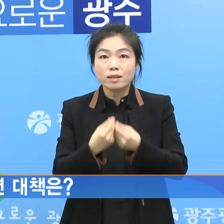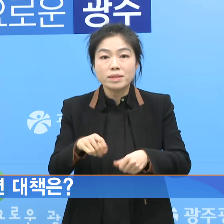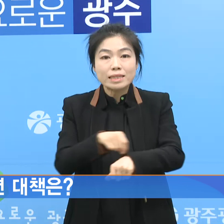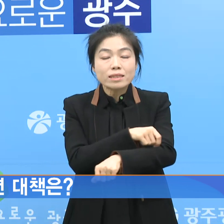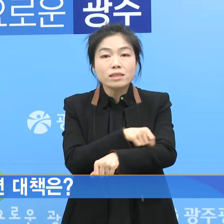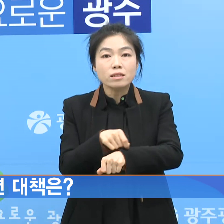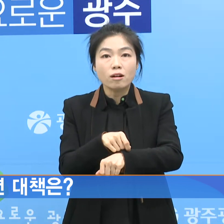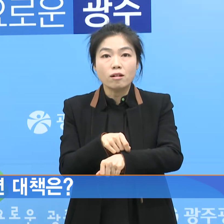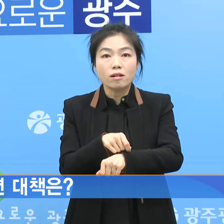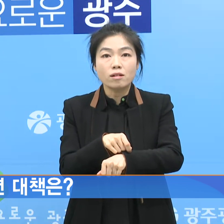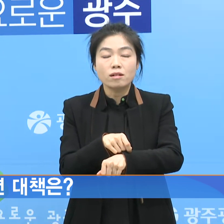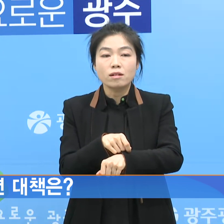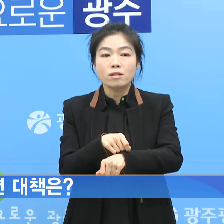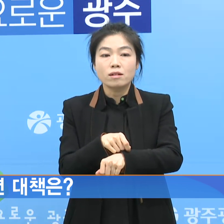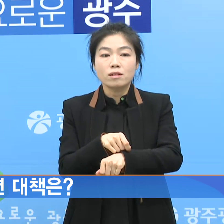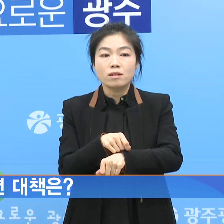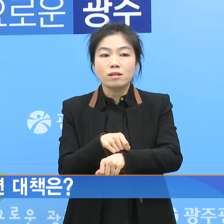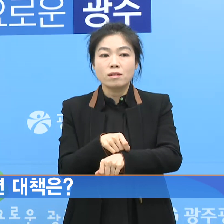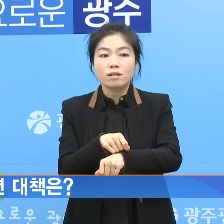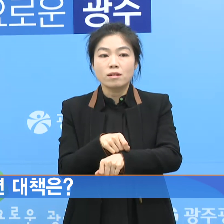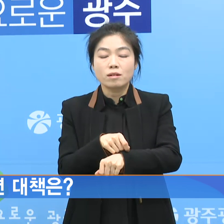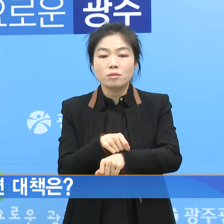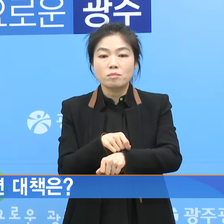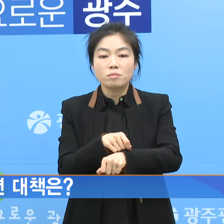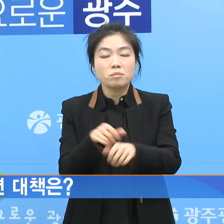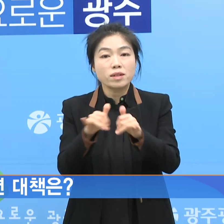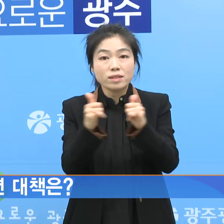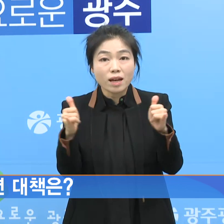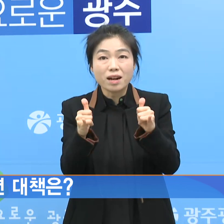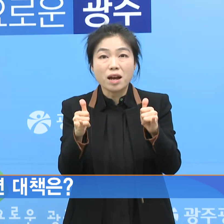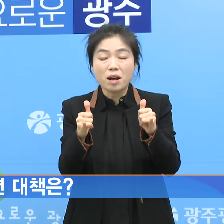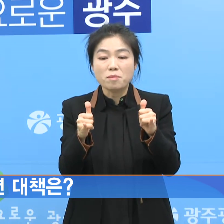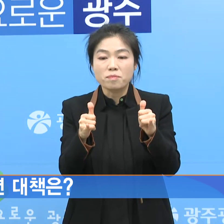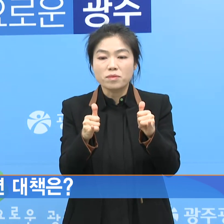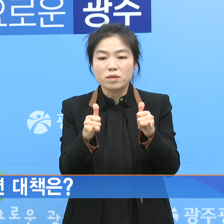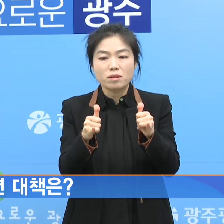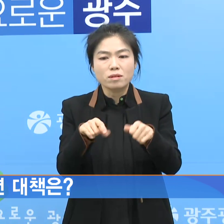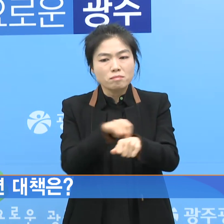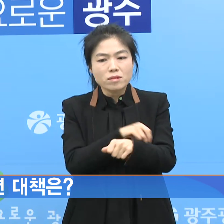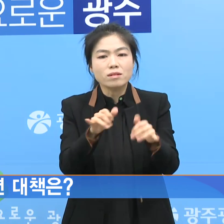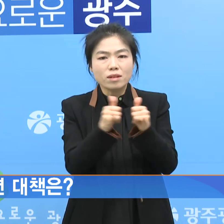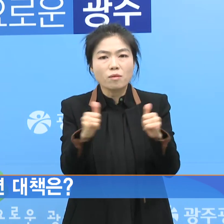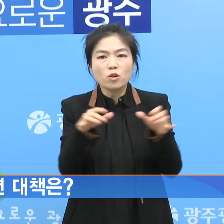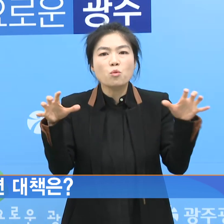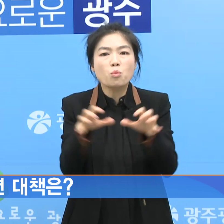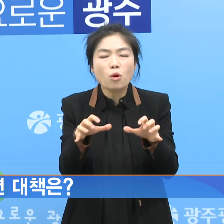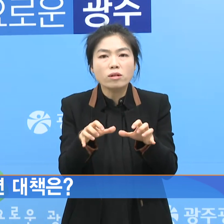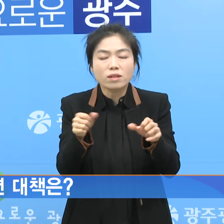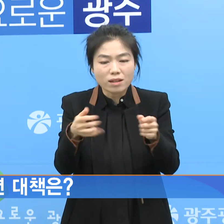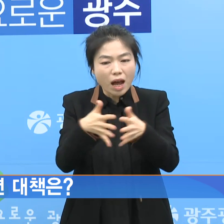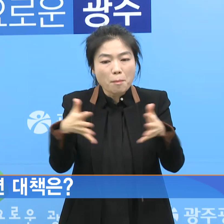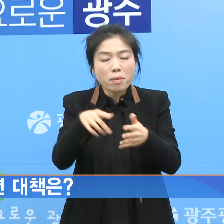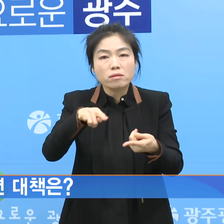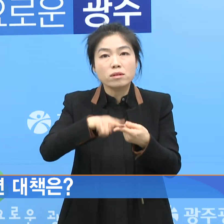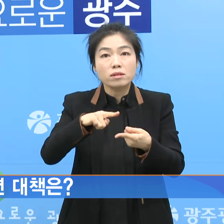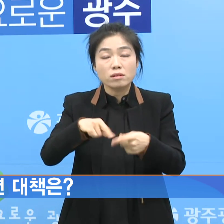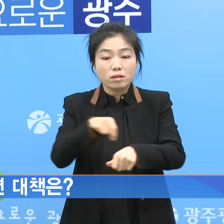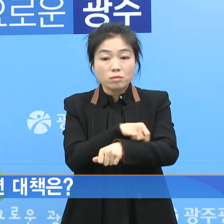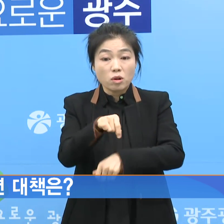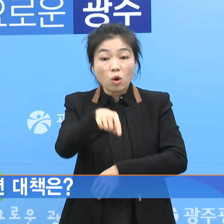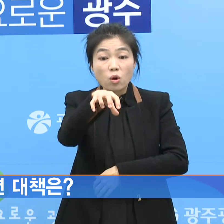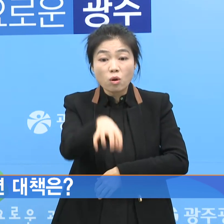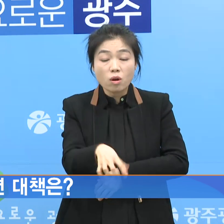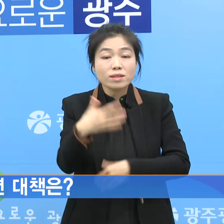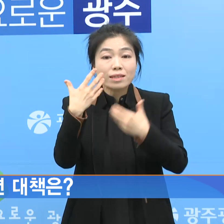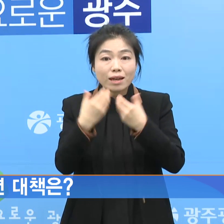특정 그 계층이 사는 아파트 이런 말씀은 저희들이 뭐 특별히 그곳이